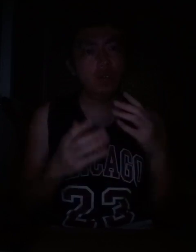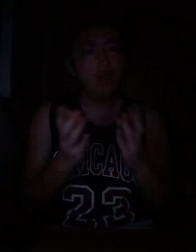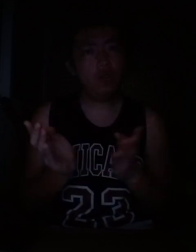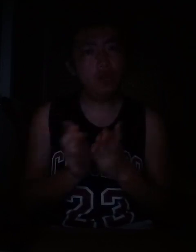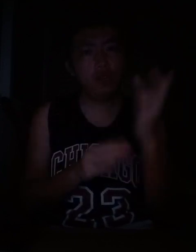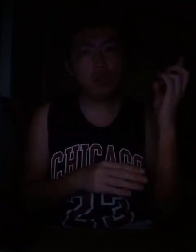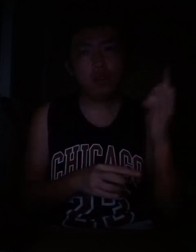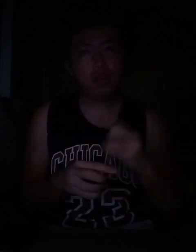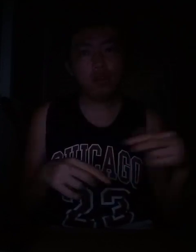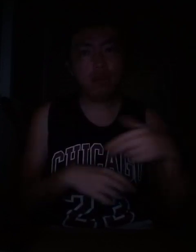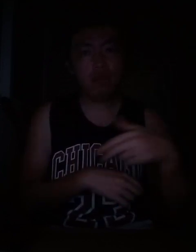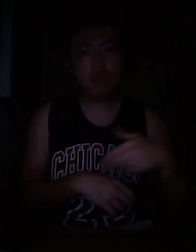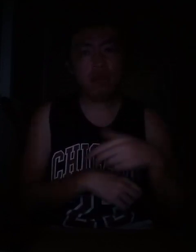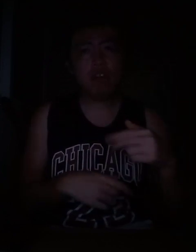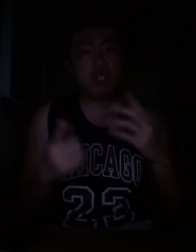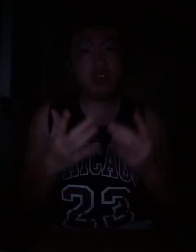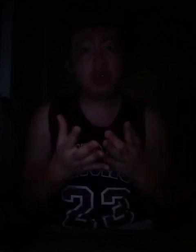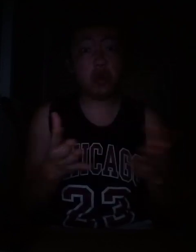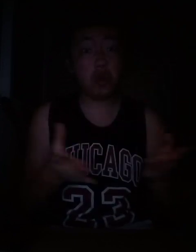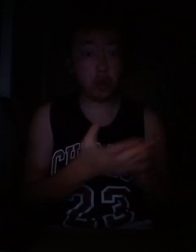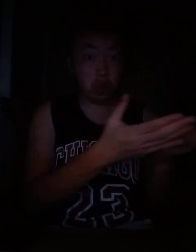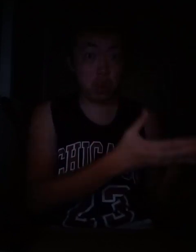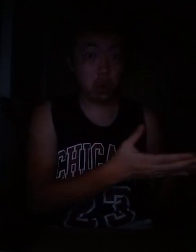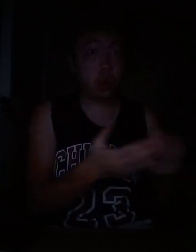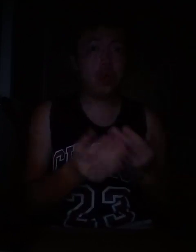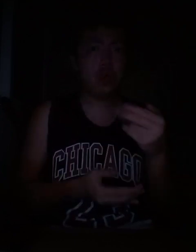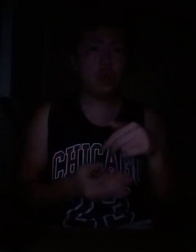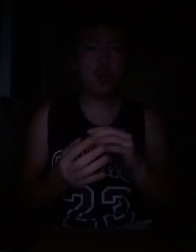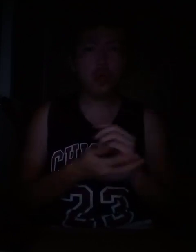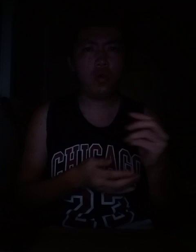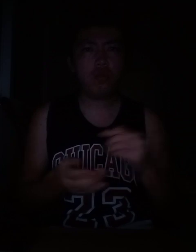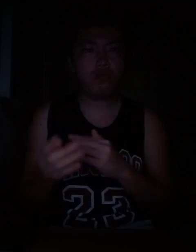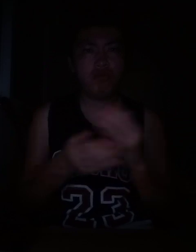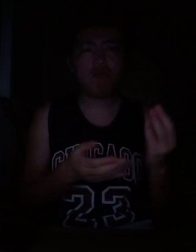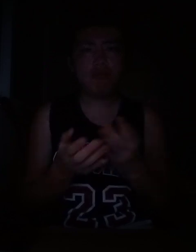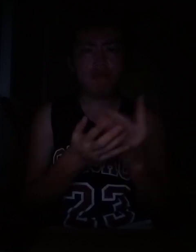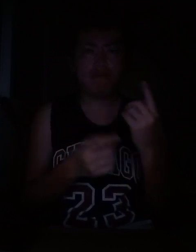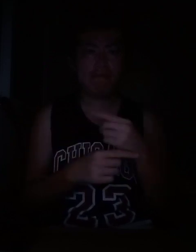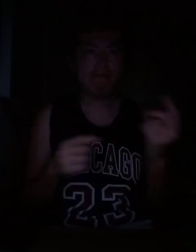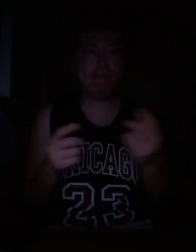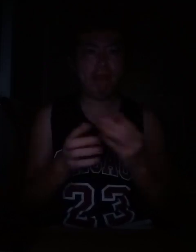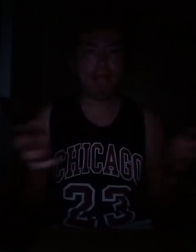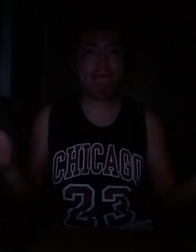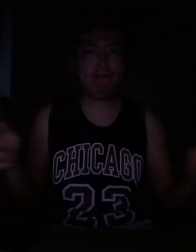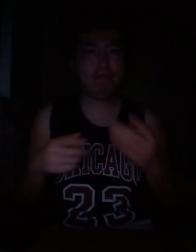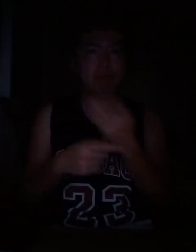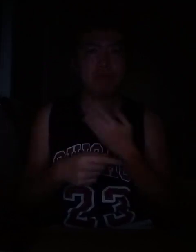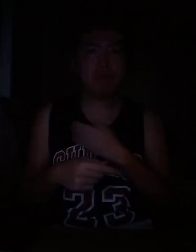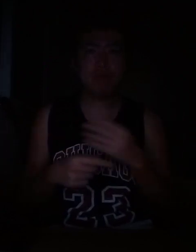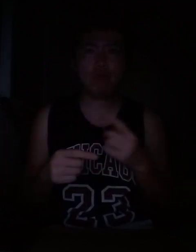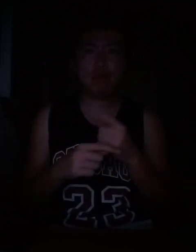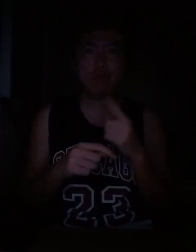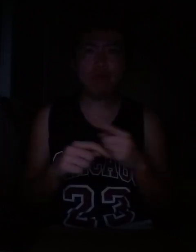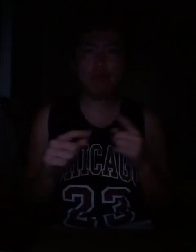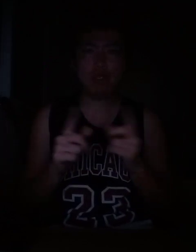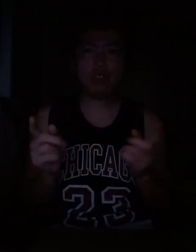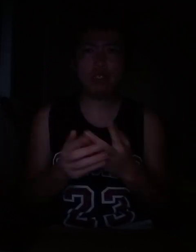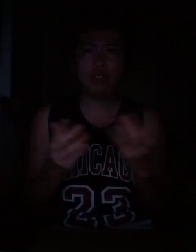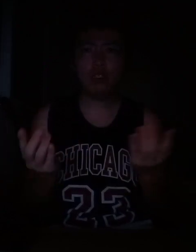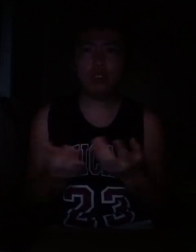위해서 버스만 1000여 대가 동원됐고 현장에선 군사작전 같은 긴장감도 있었습니다. 이 장면을 장관이라고